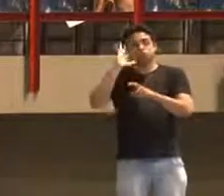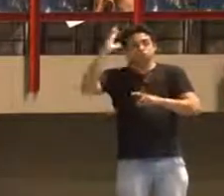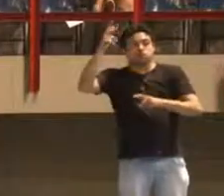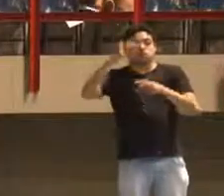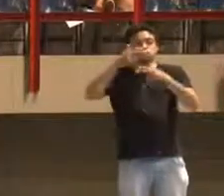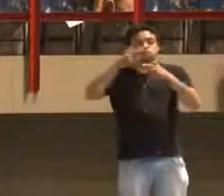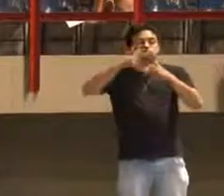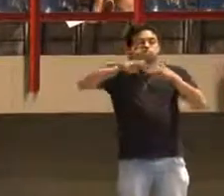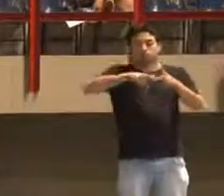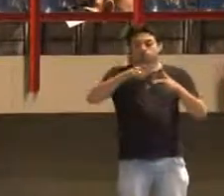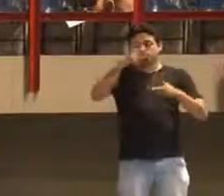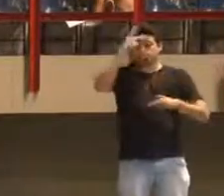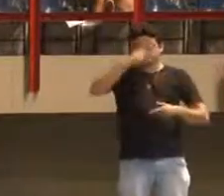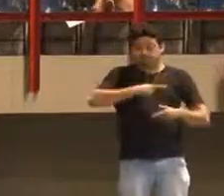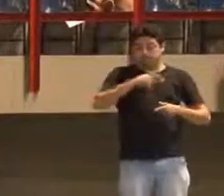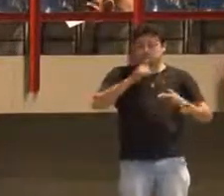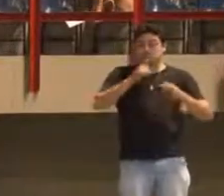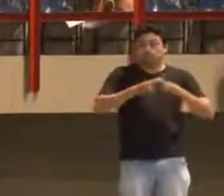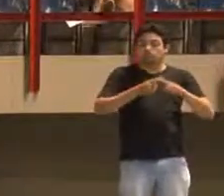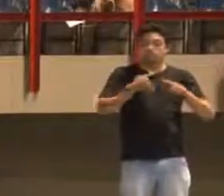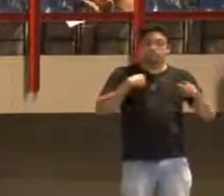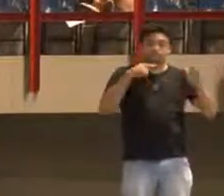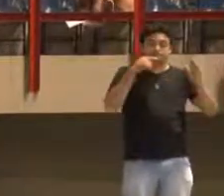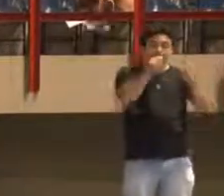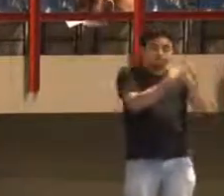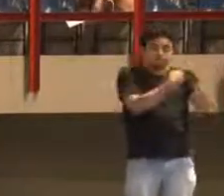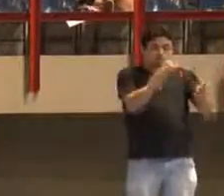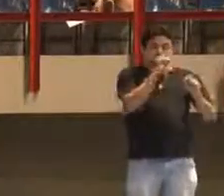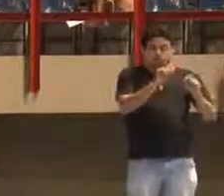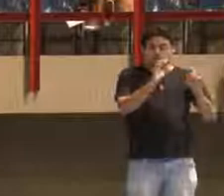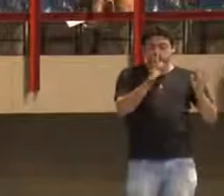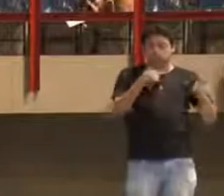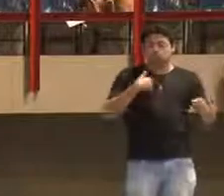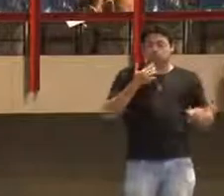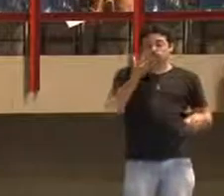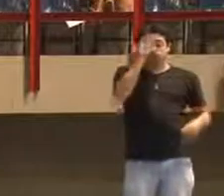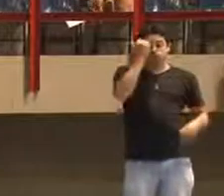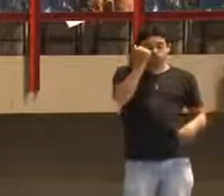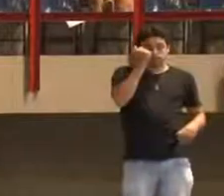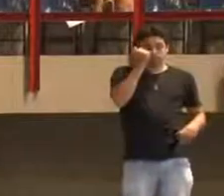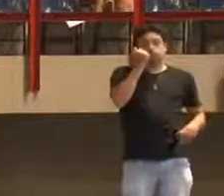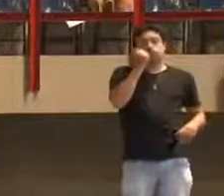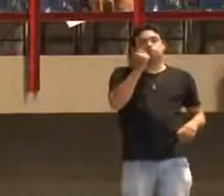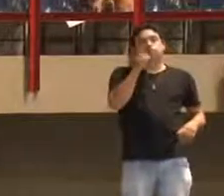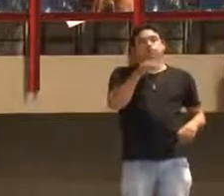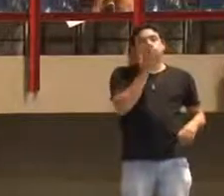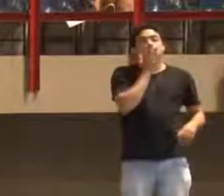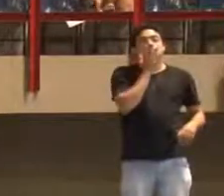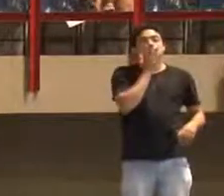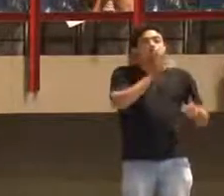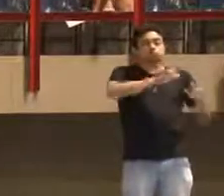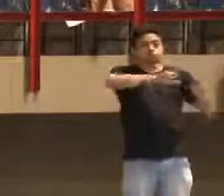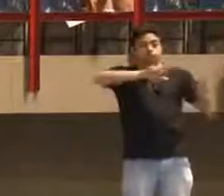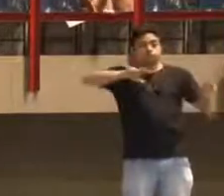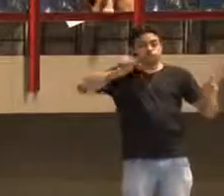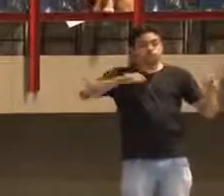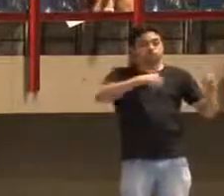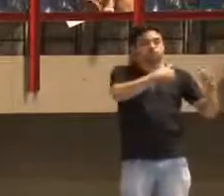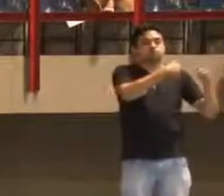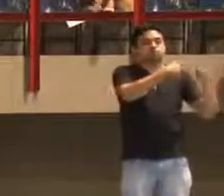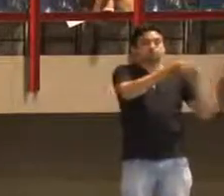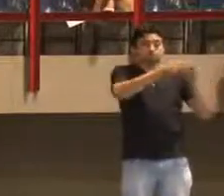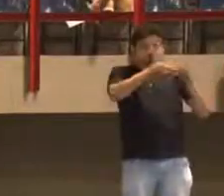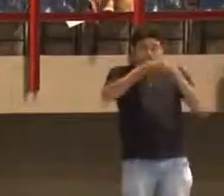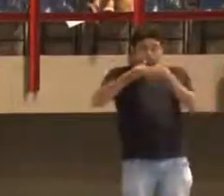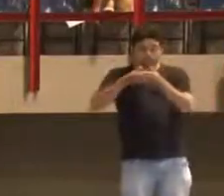a pergunta da questão é a seguinte: eu quero saber quantas cores diferentes a gente pode pintar.